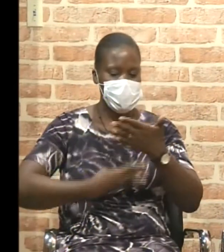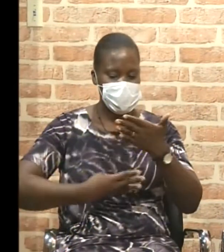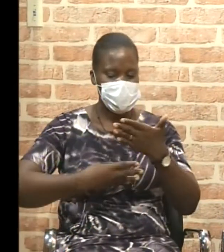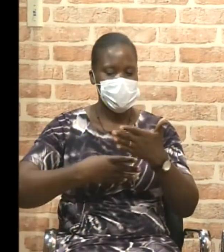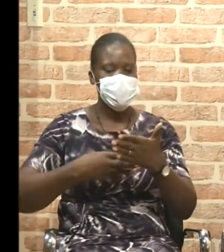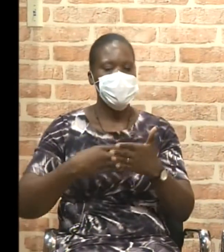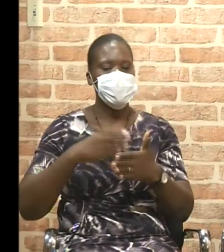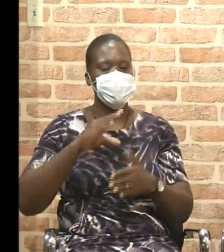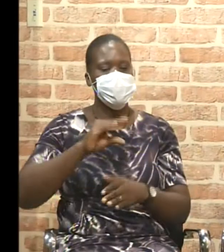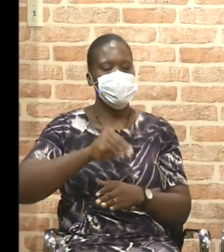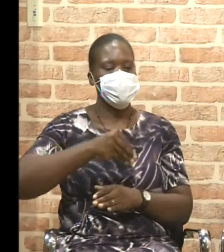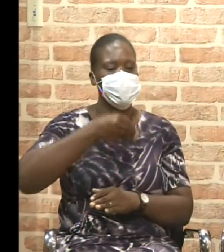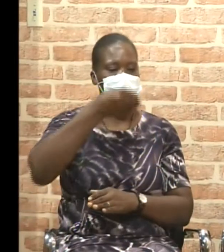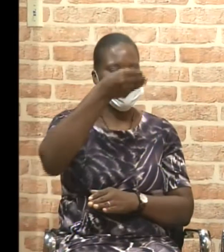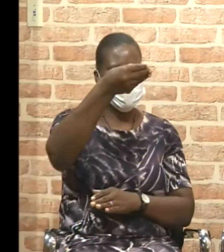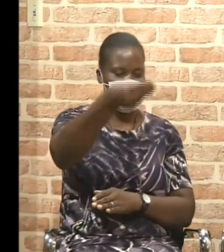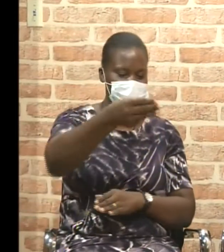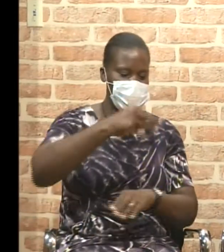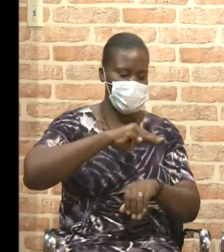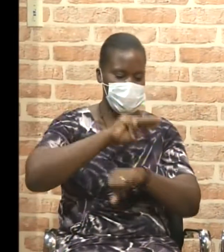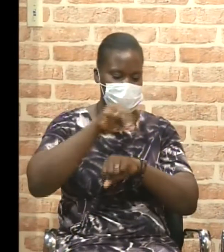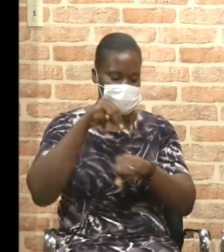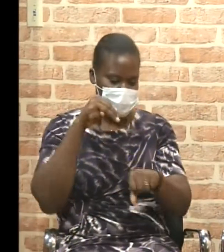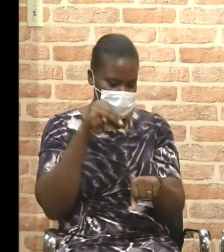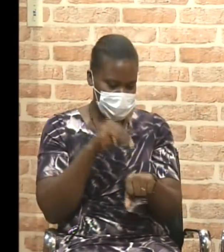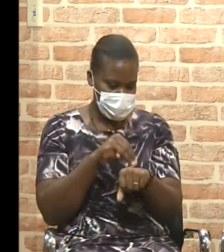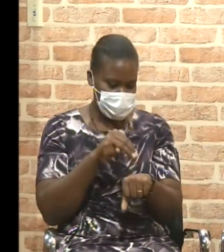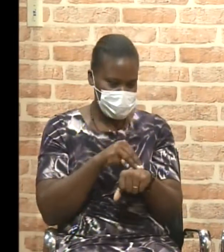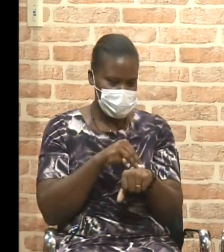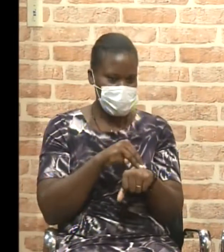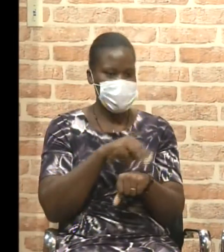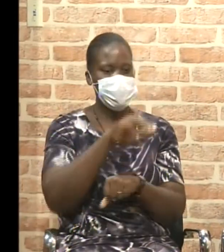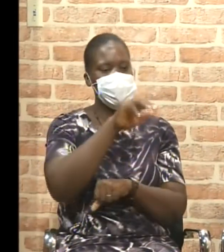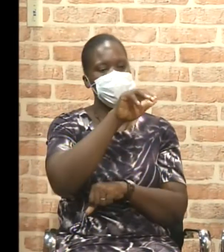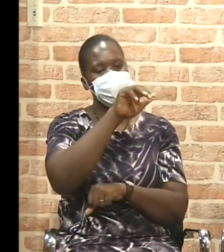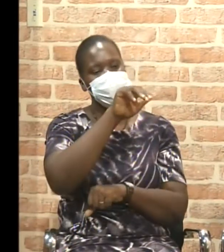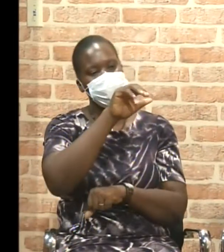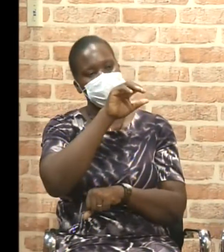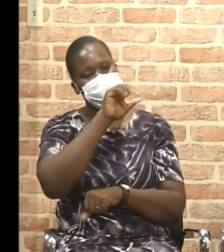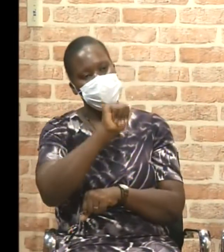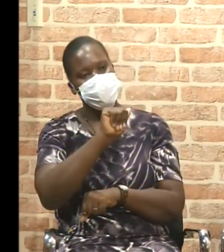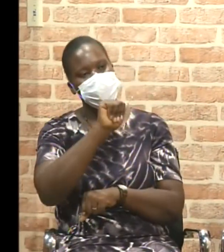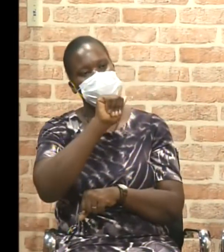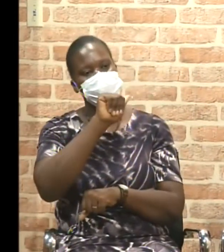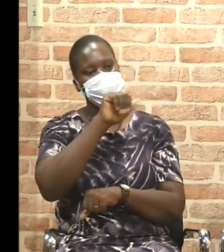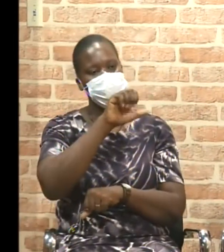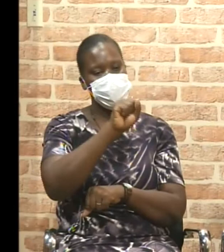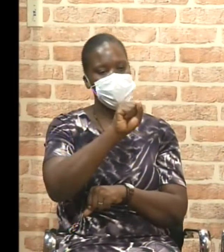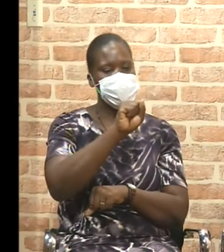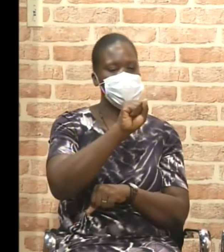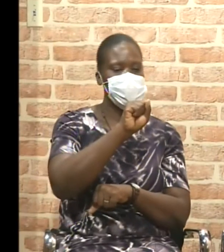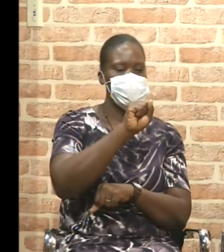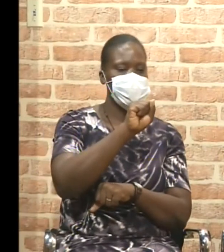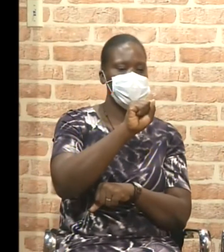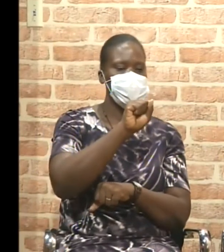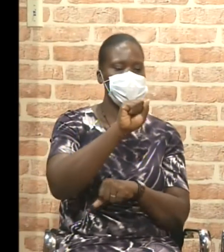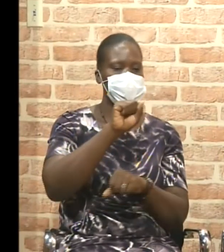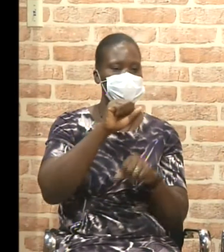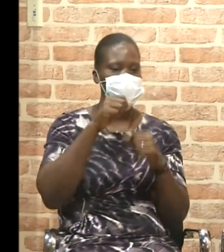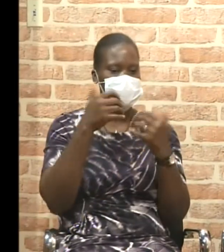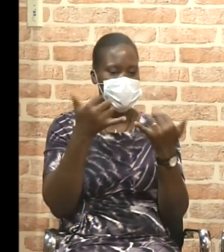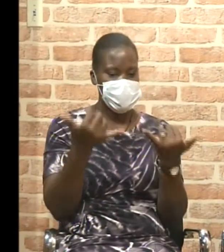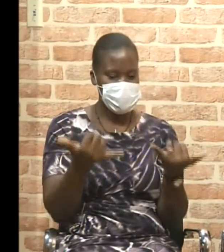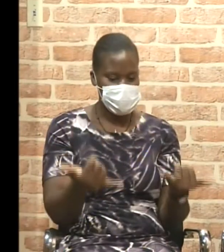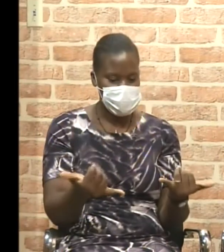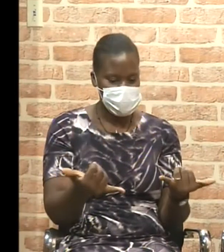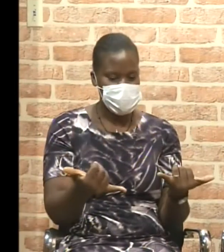de l'affaire sociale, là, qui malheureusement pas capable de rester parce que. Et donc, tu prends temps pour les responsables sont là, tu es présent. Mais le représentant,